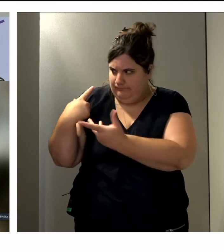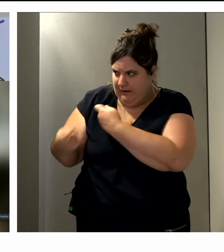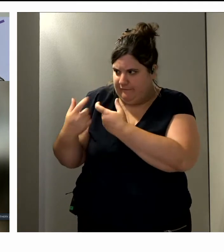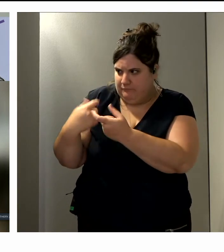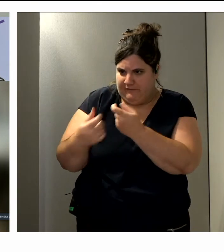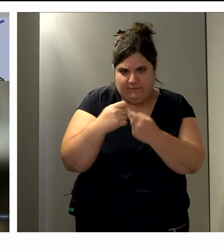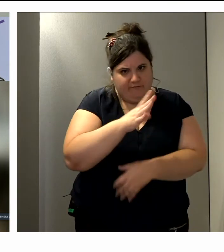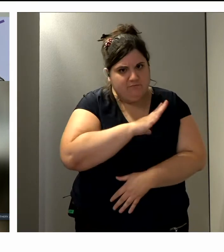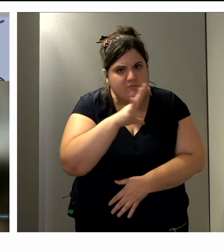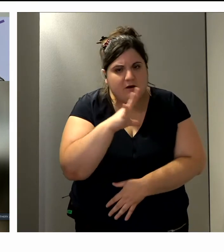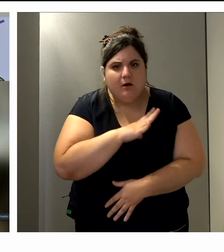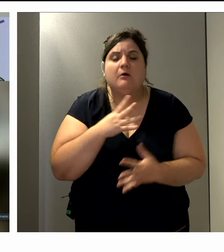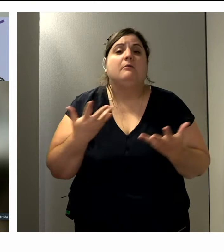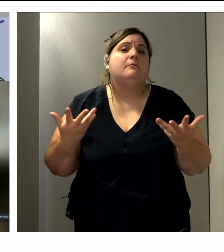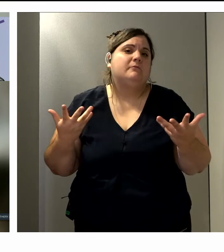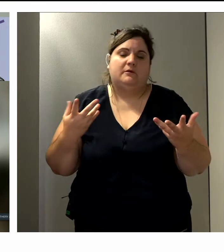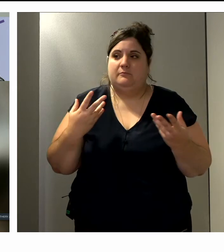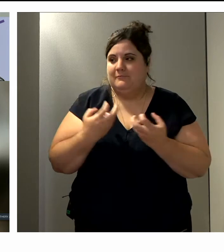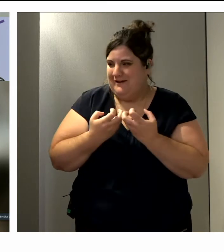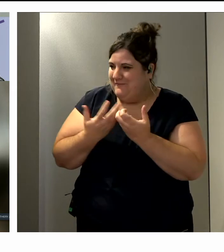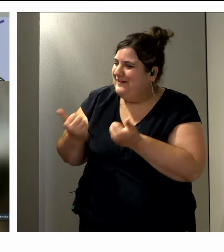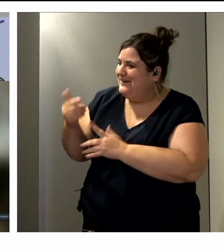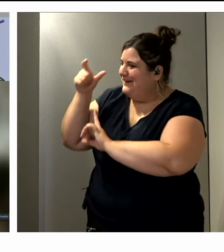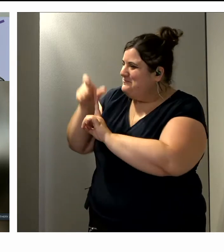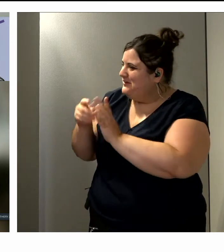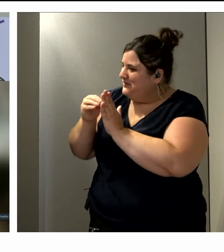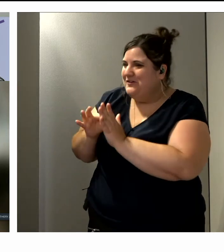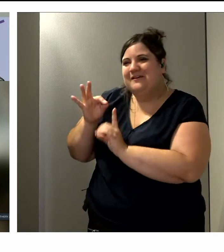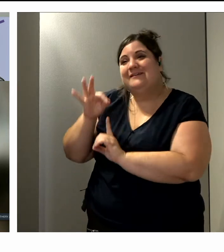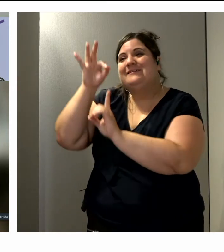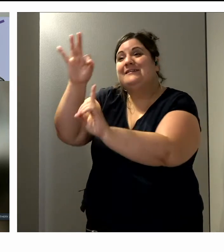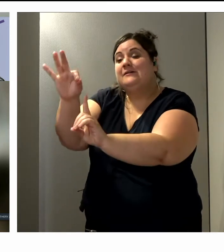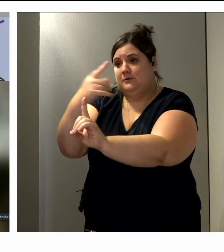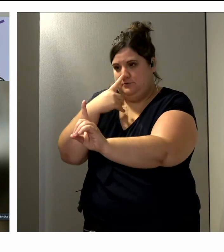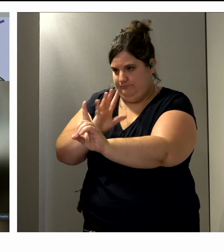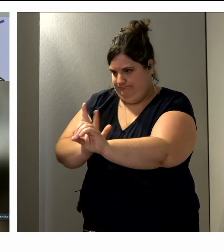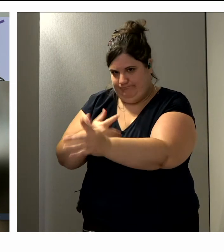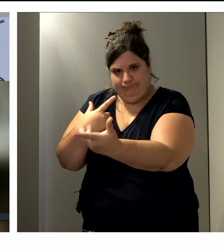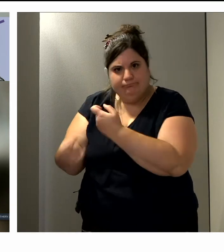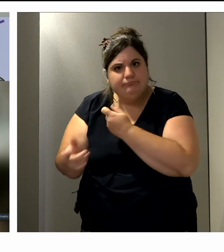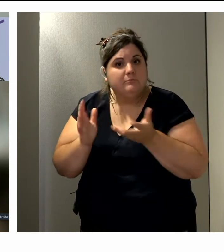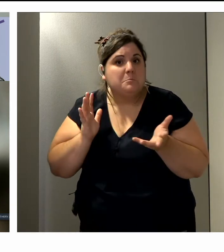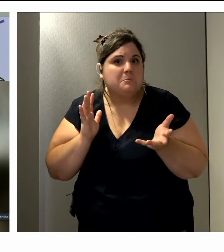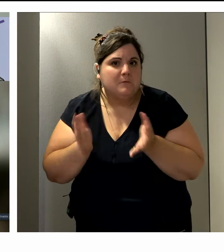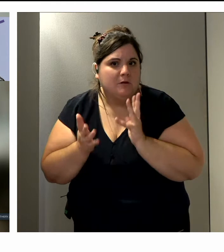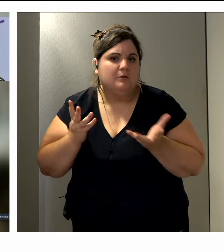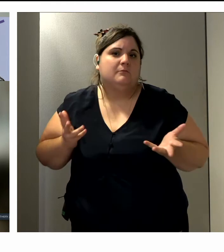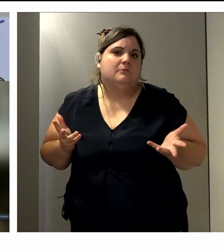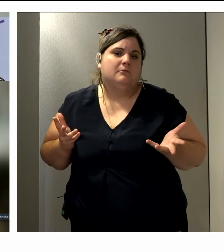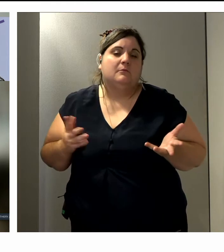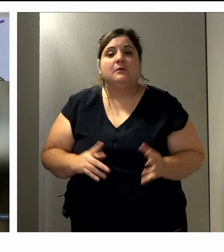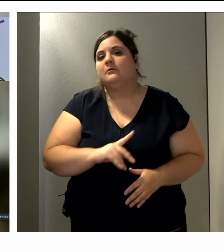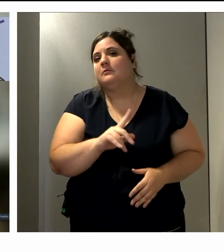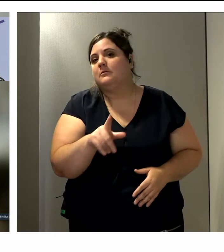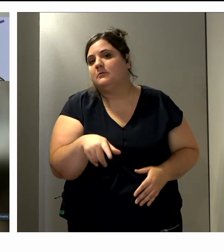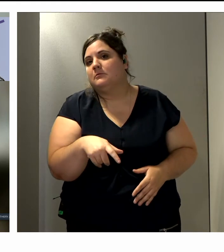retrouver avec une réponse non adaptée pour la personne qui arrive dans ses études. Évidemment, si je prends mon